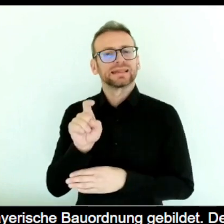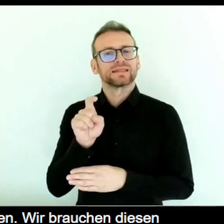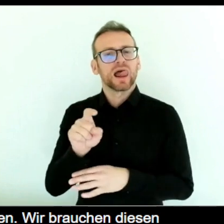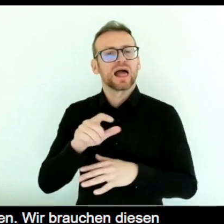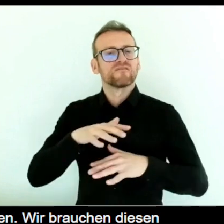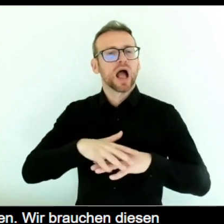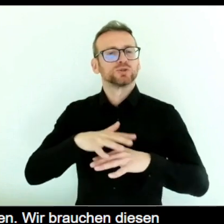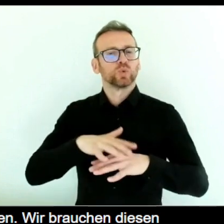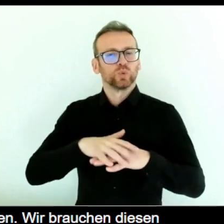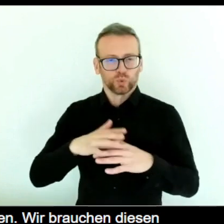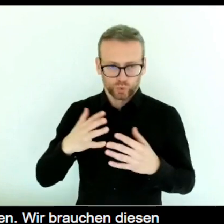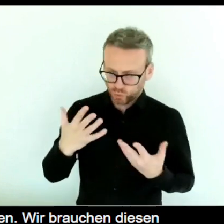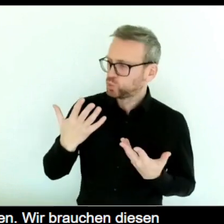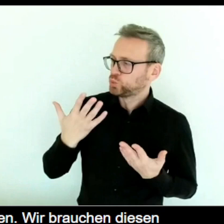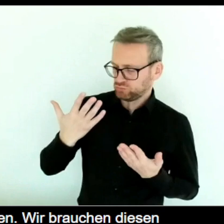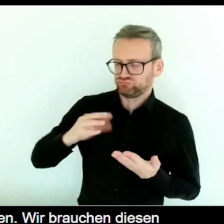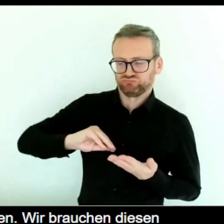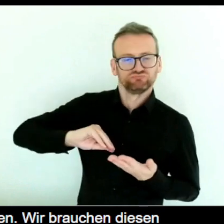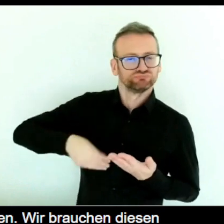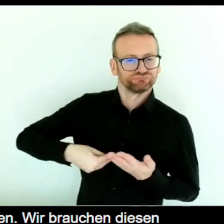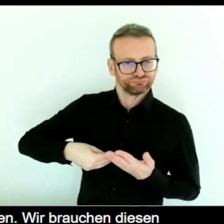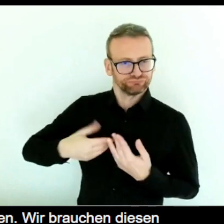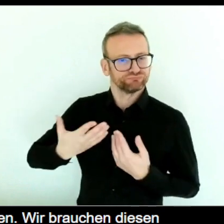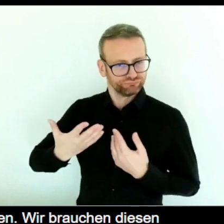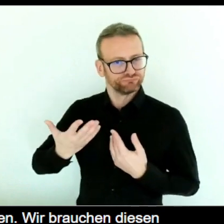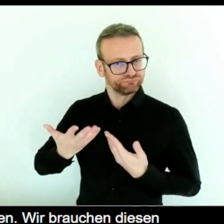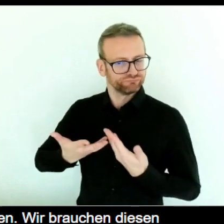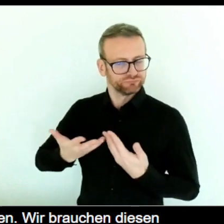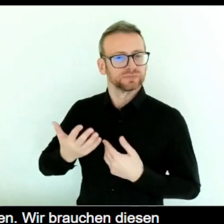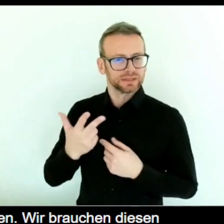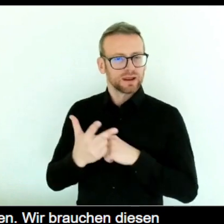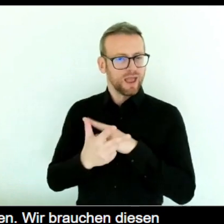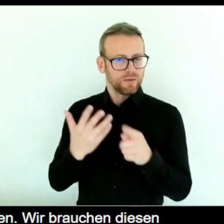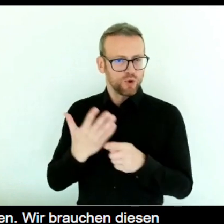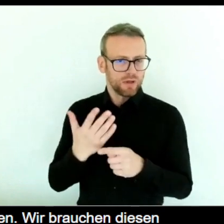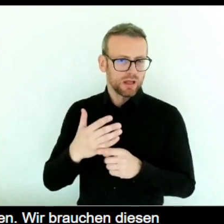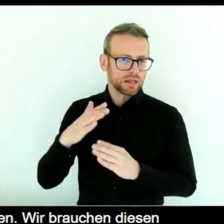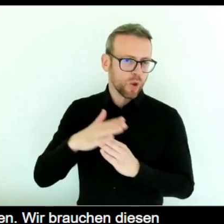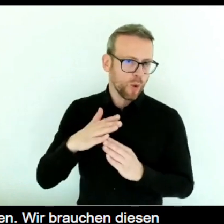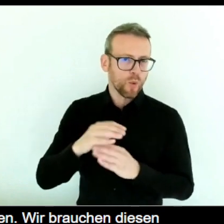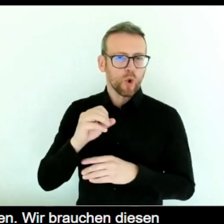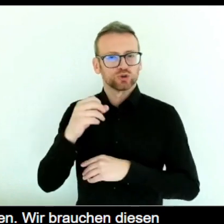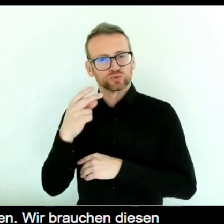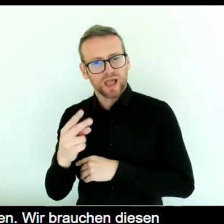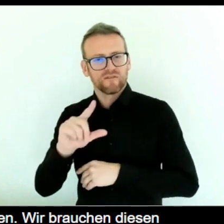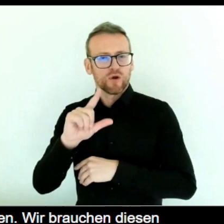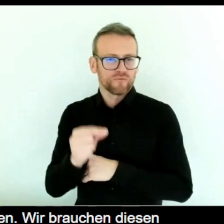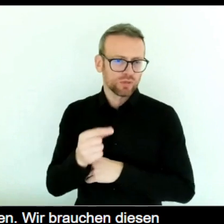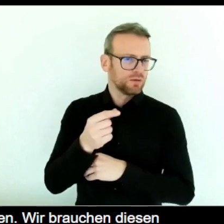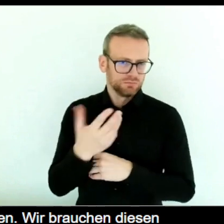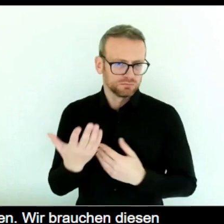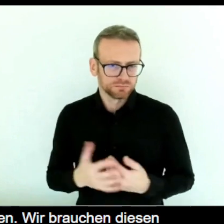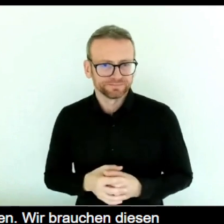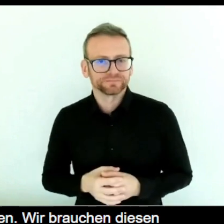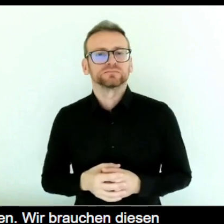zur Höhe von 15 Metern und im Außenbereich bis zu einer Höhe von 20 Metern. Also wir haben beide Grenzen um 5 Meter